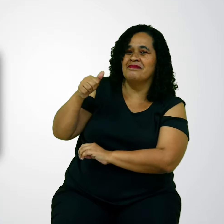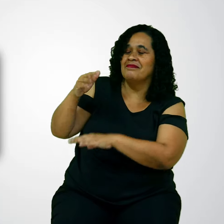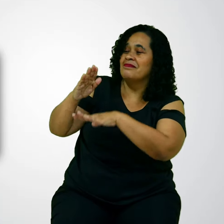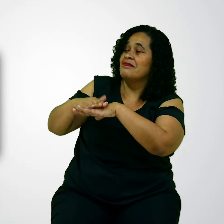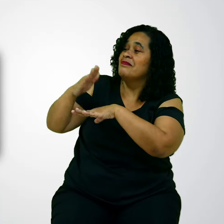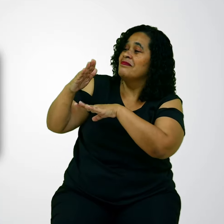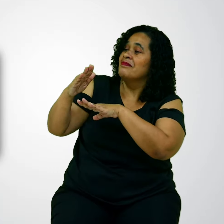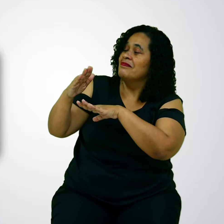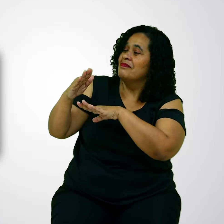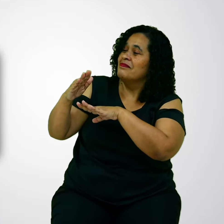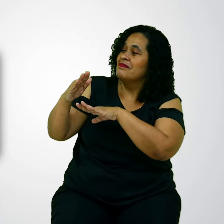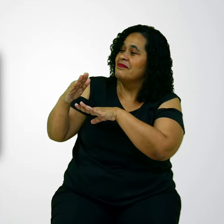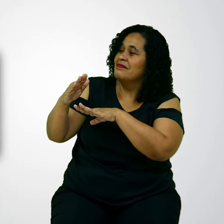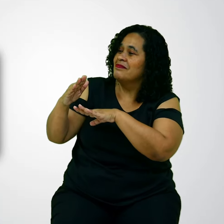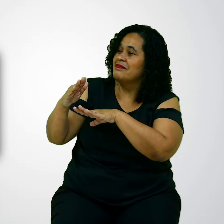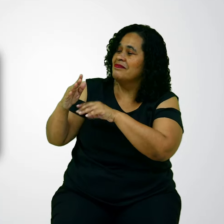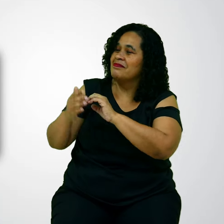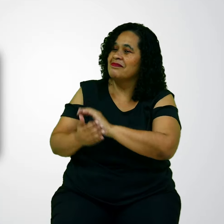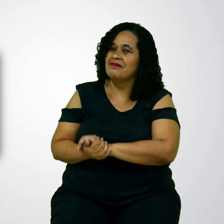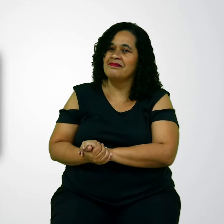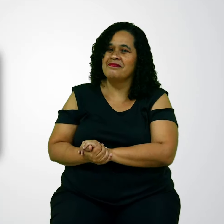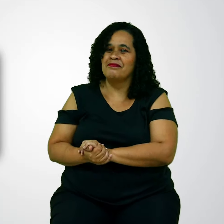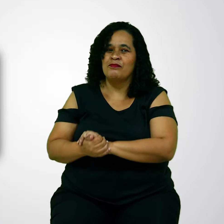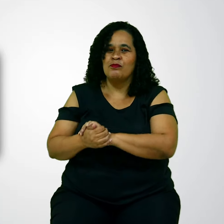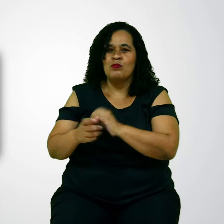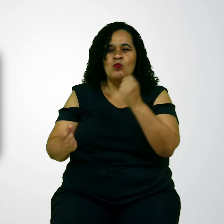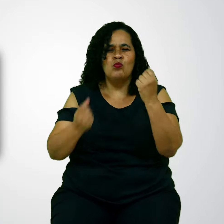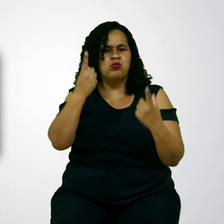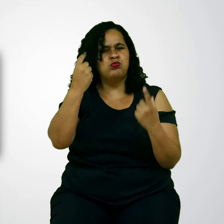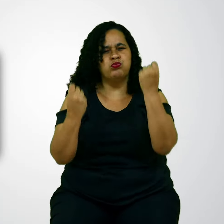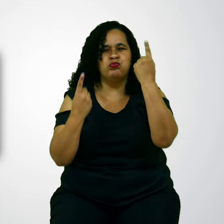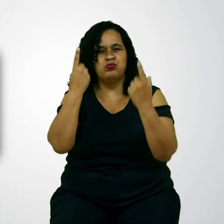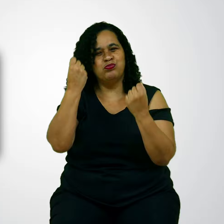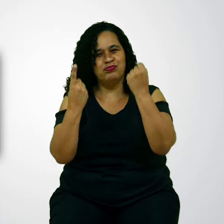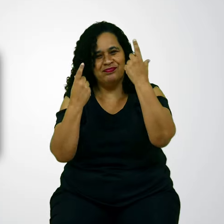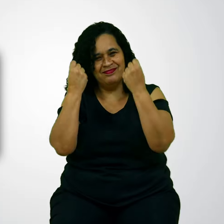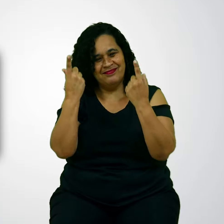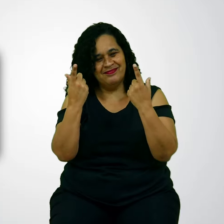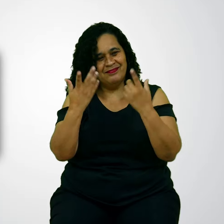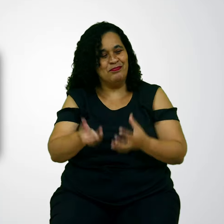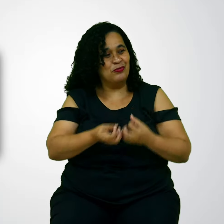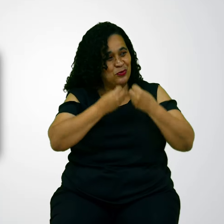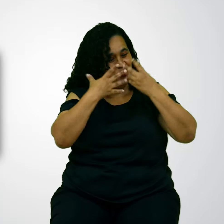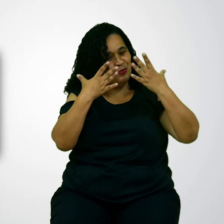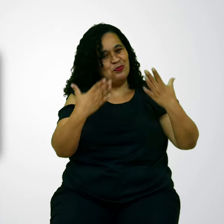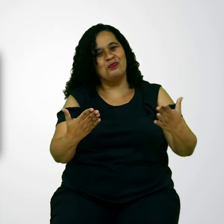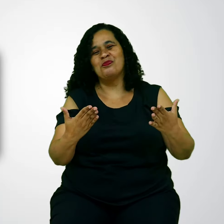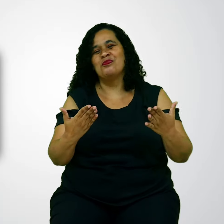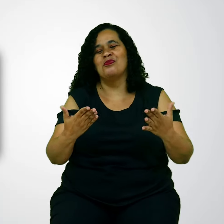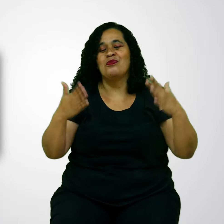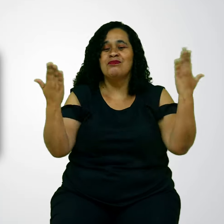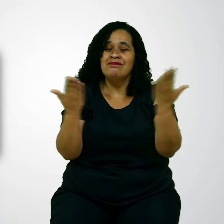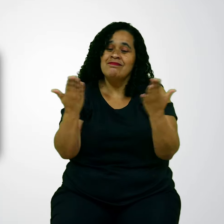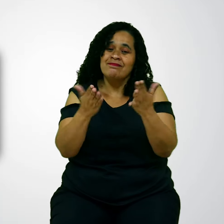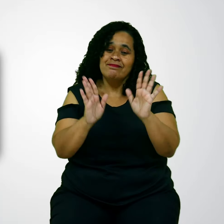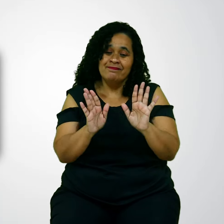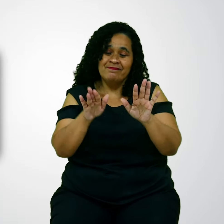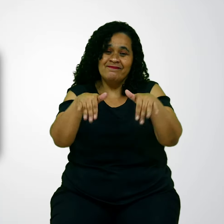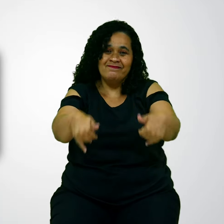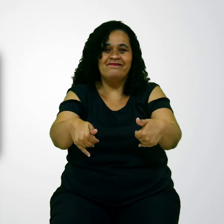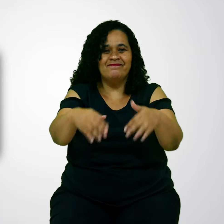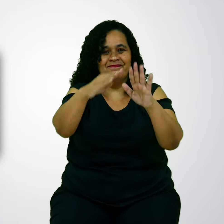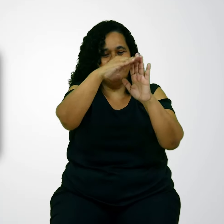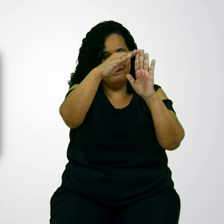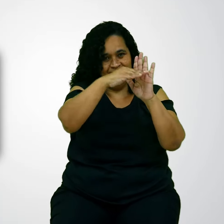Mais que som em uma palavra, expressão. Isso aí, gente. Infelizmente, chegamos ao final. Você que